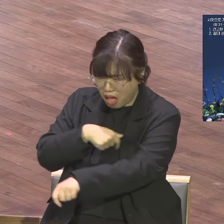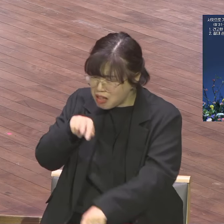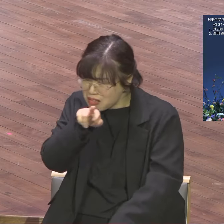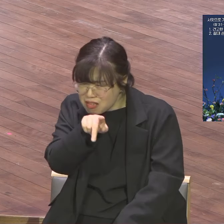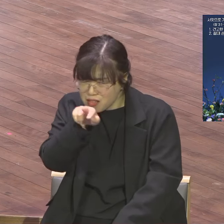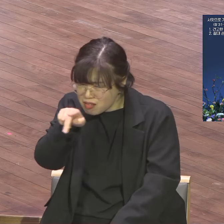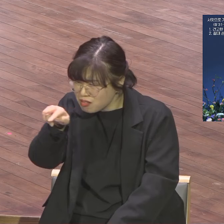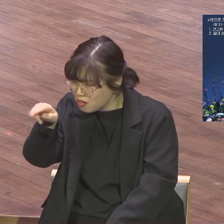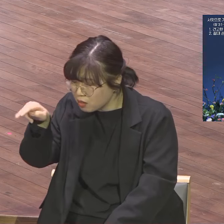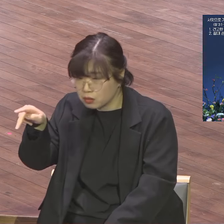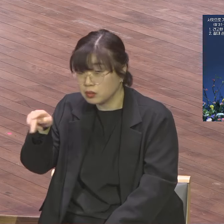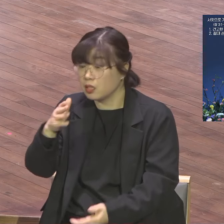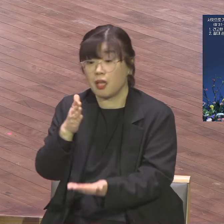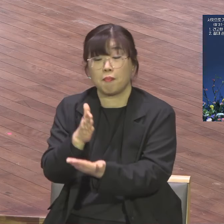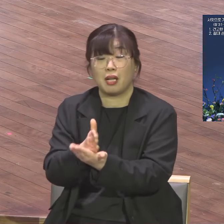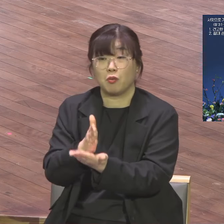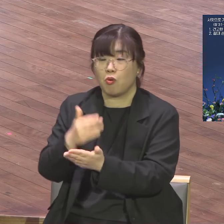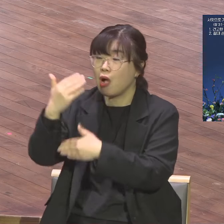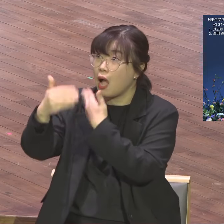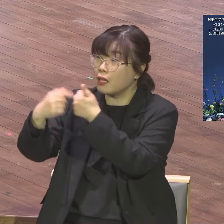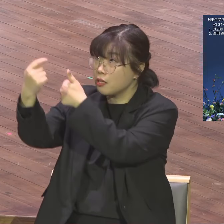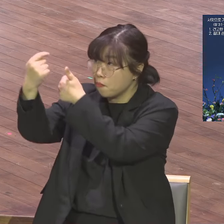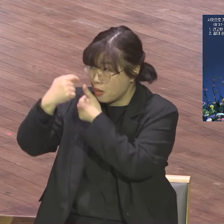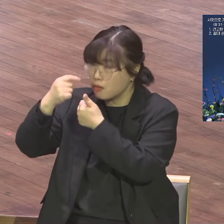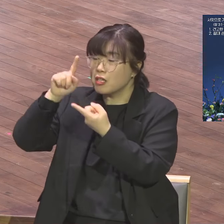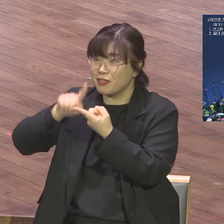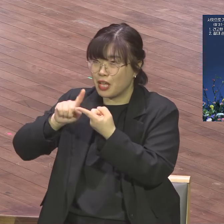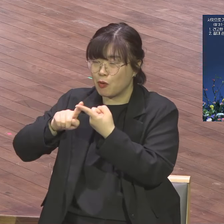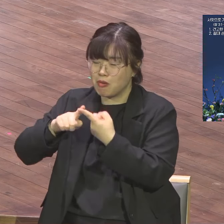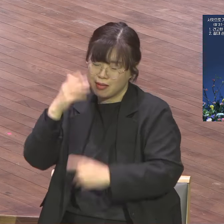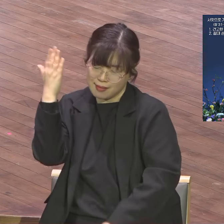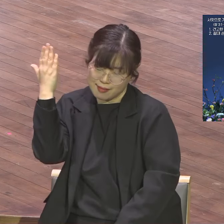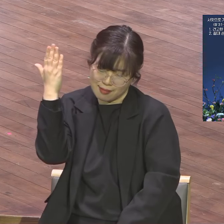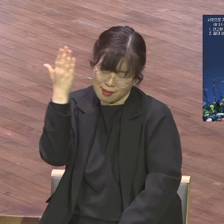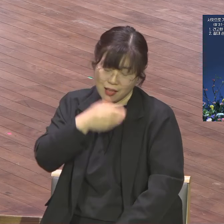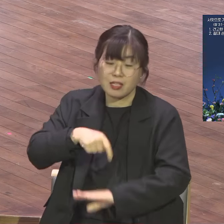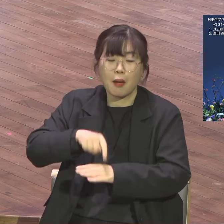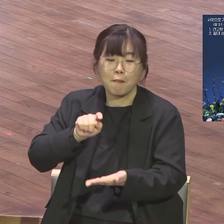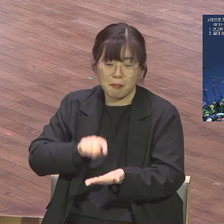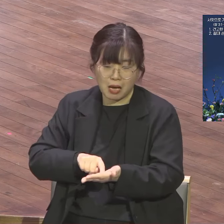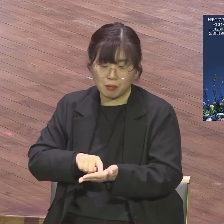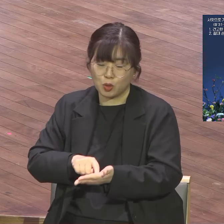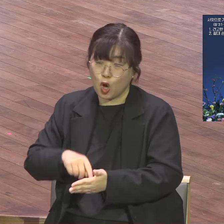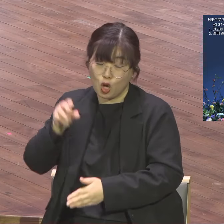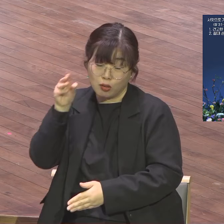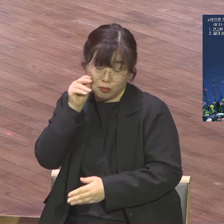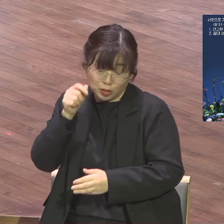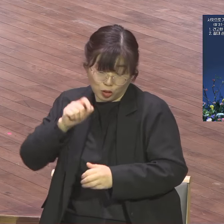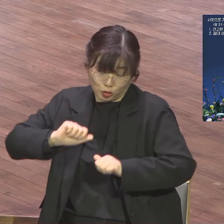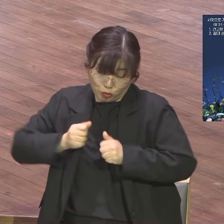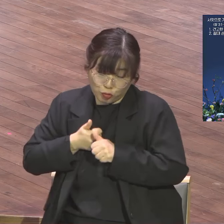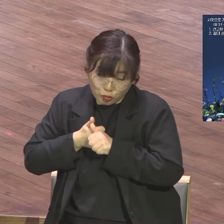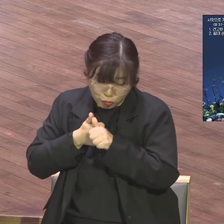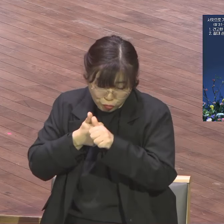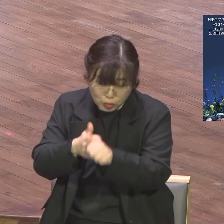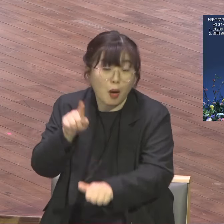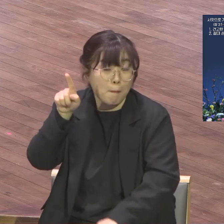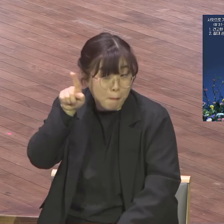재창조의 응답. 24, 25의 영원한 인생 작품 남기는 영원 가족들 다 되시길 죄물로 축복합니다.